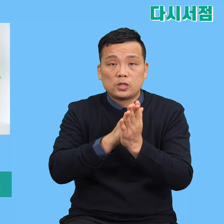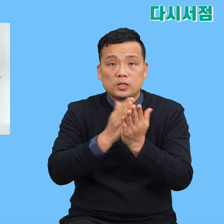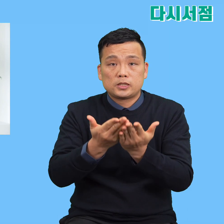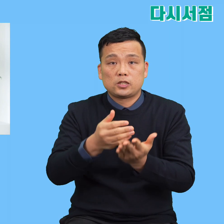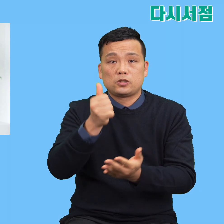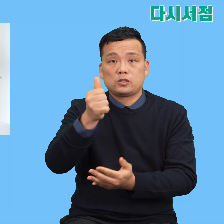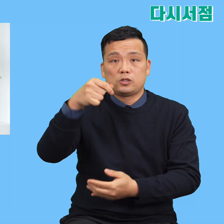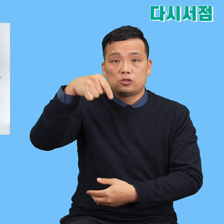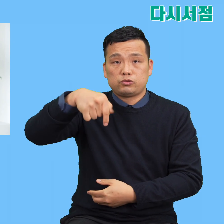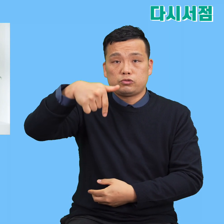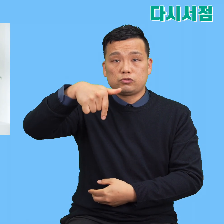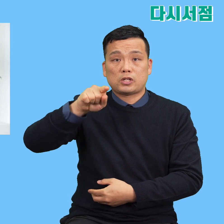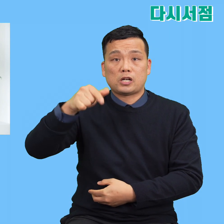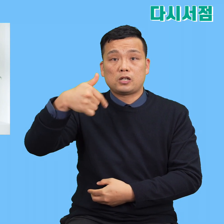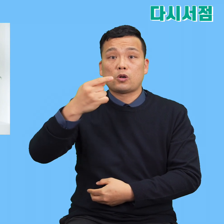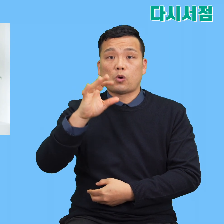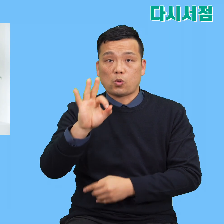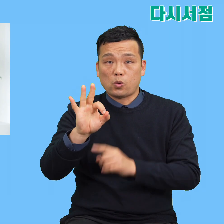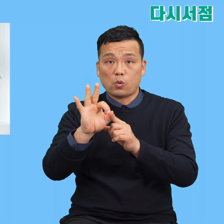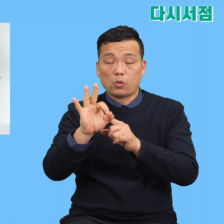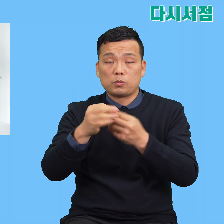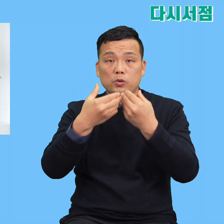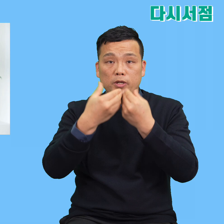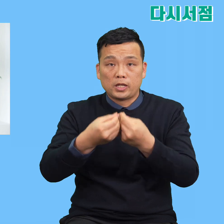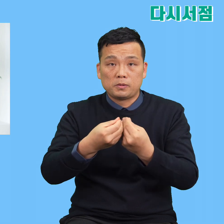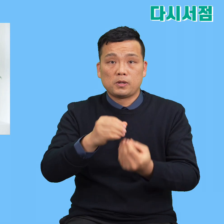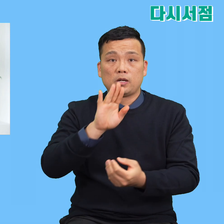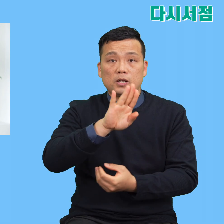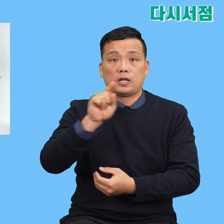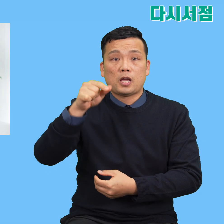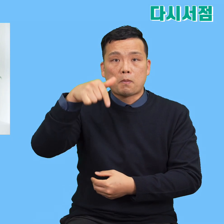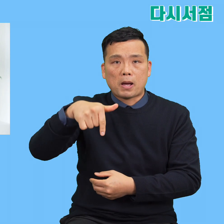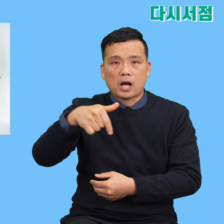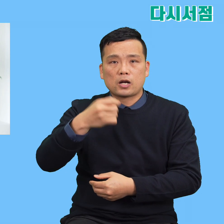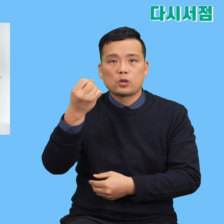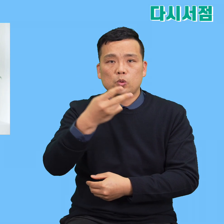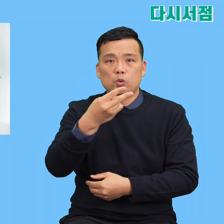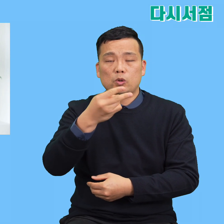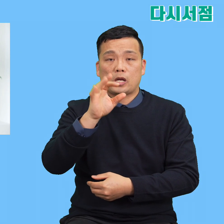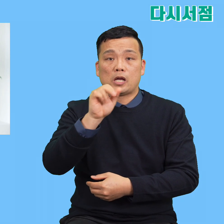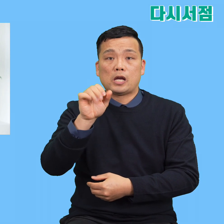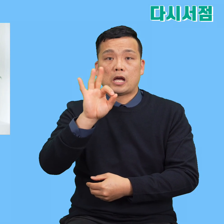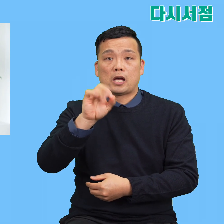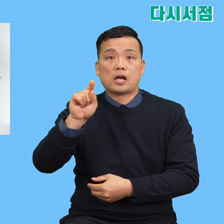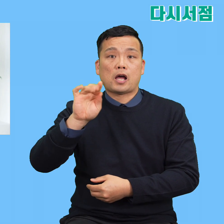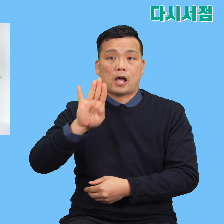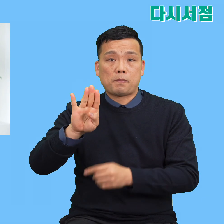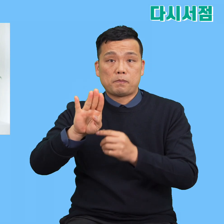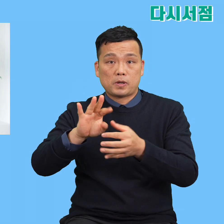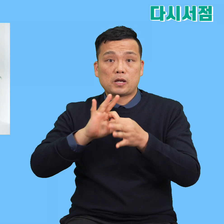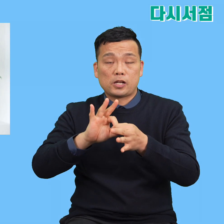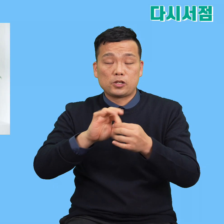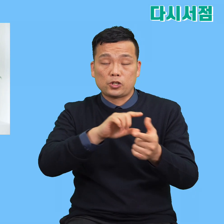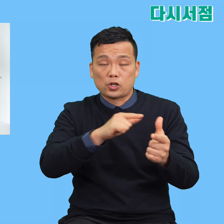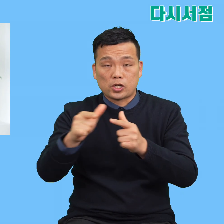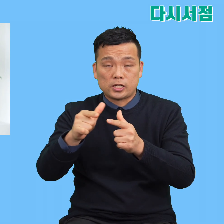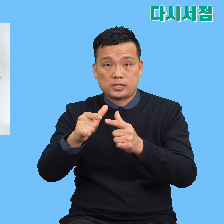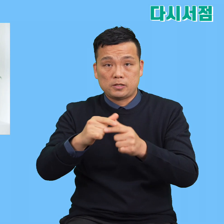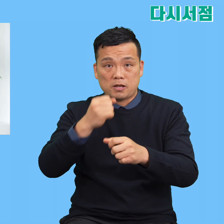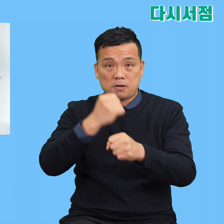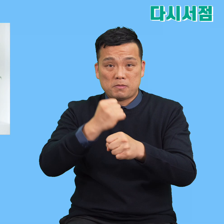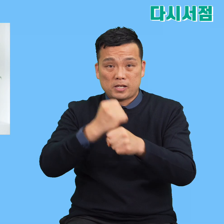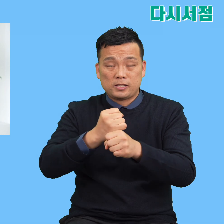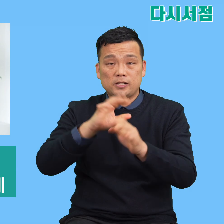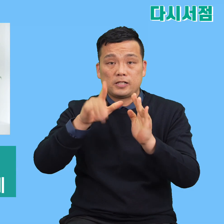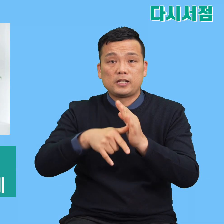하는데 박을 한다든지 또 압을 형압을 한다든지, 그런 여러 가지 후가공 요소까지 고려를